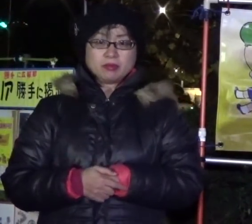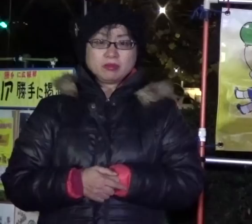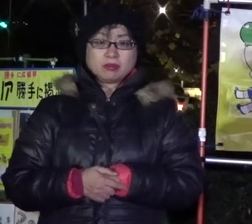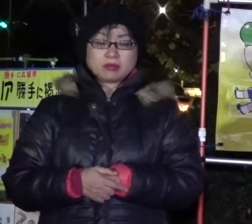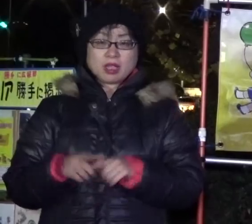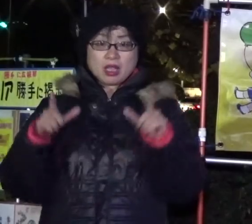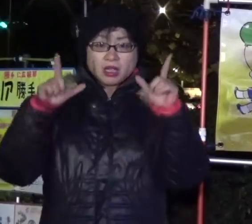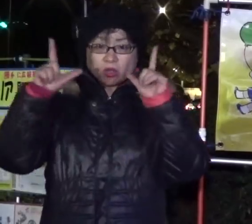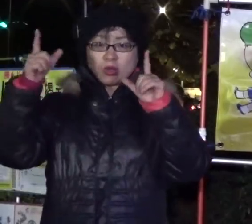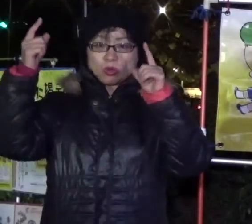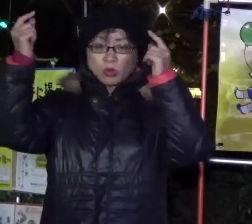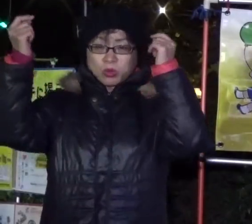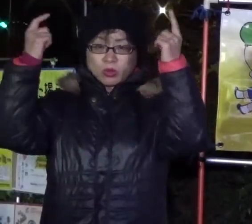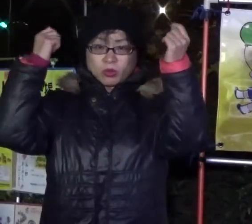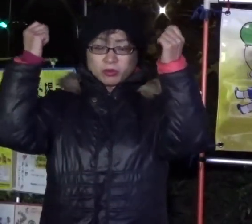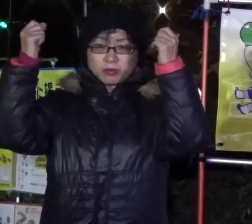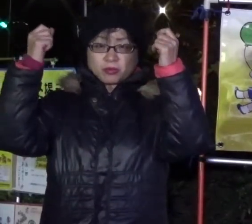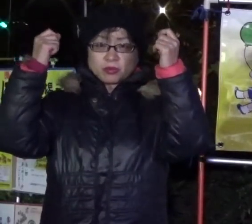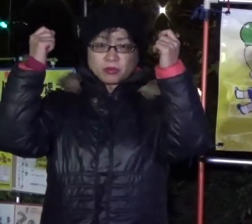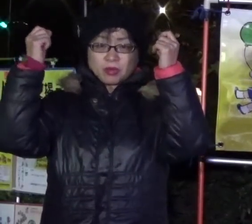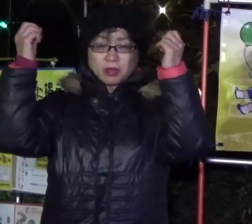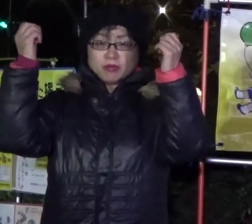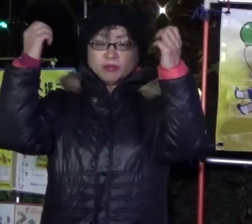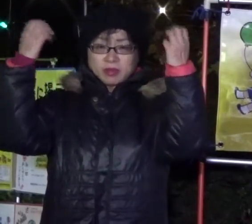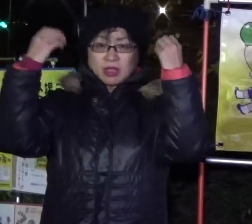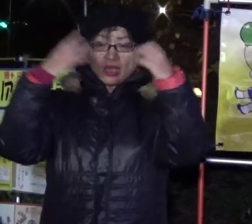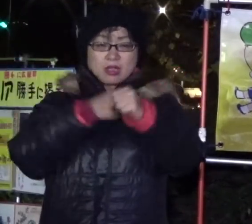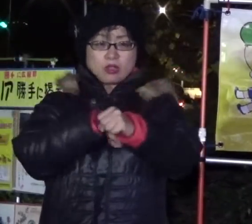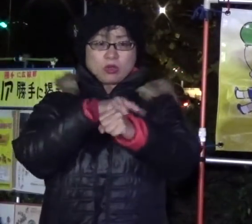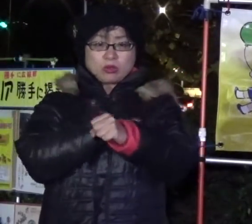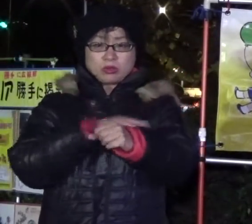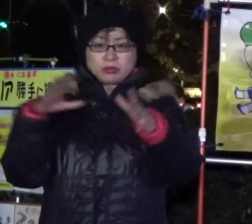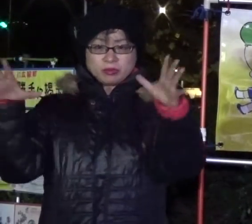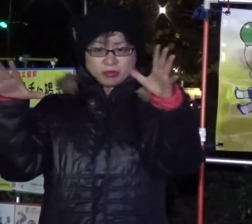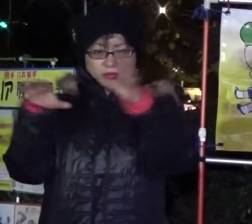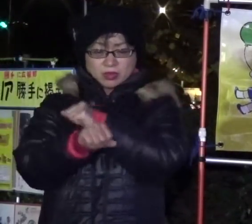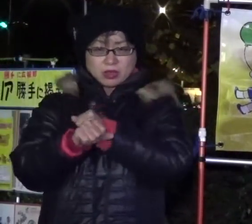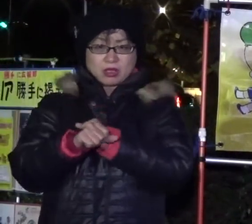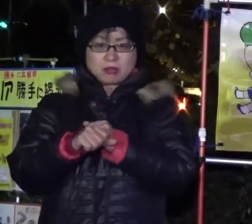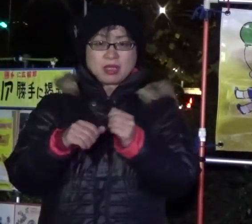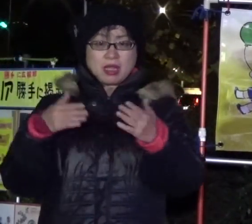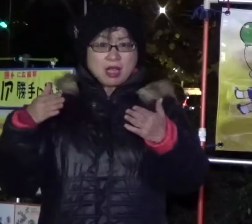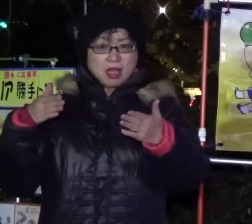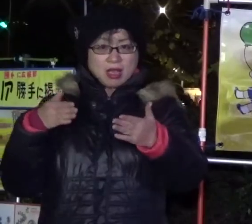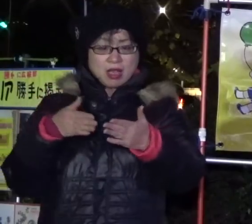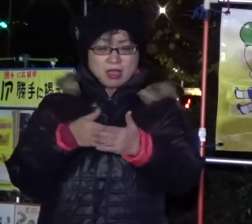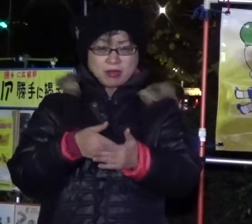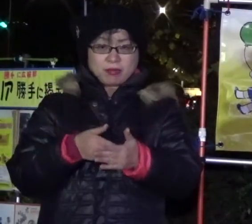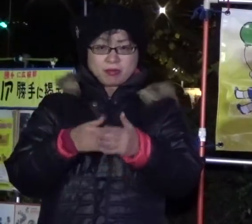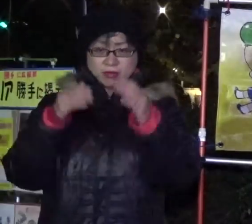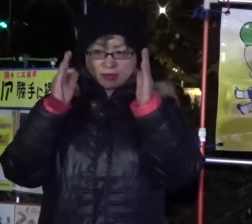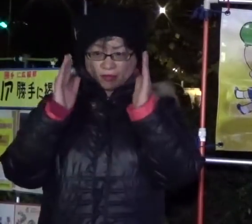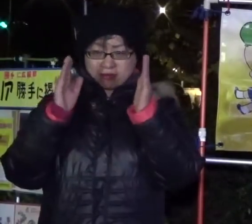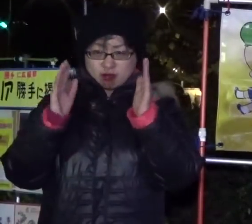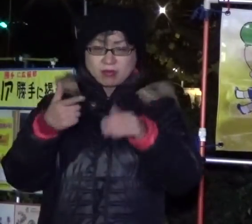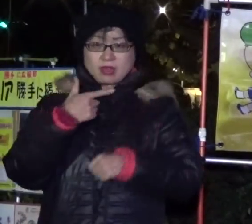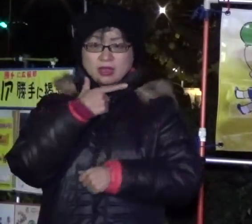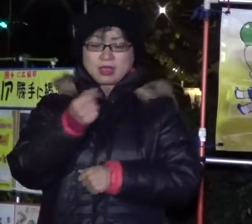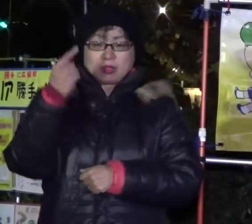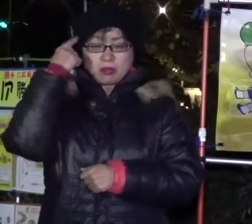が倒れるまでは絶対頑張ると思っています。あと昨日裁判、東電の裁